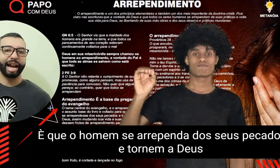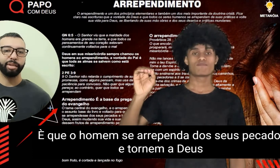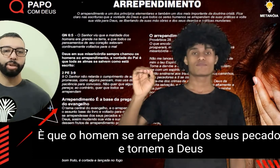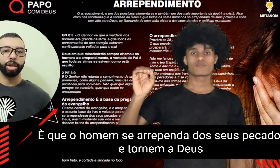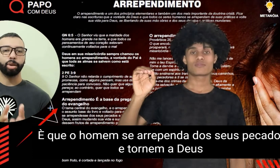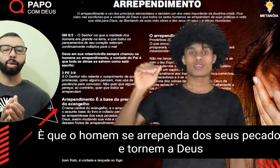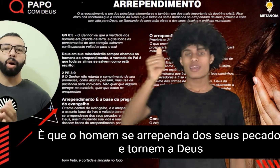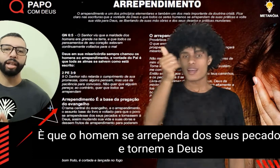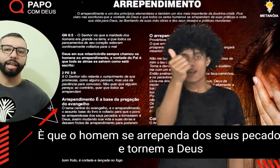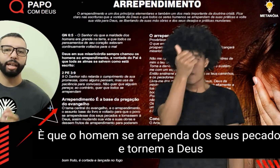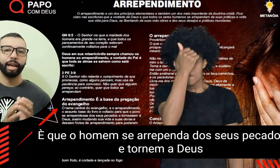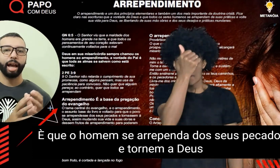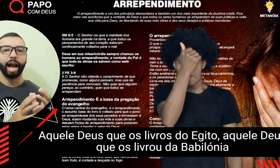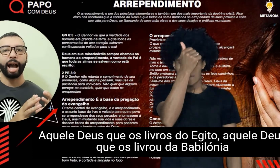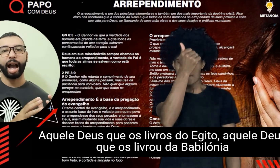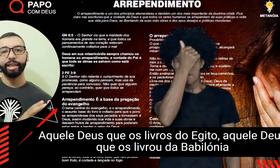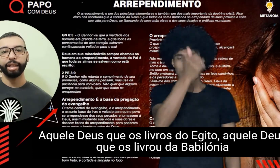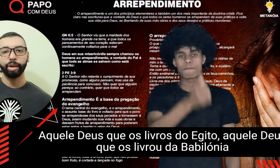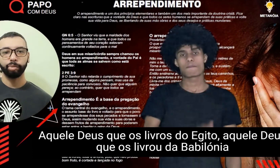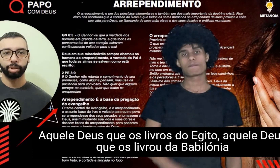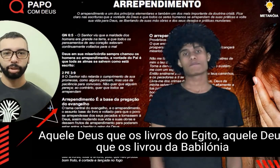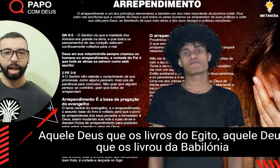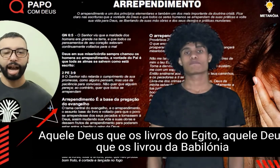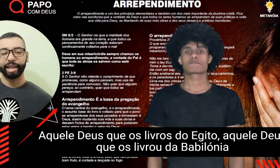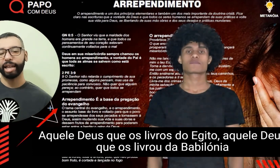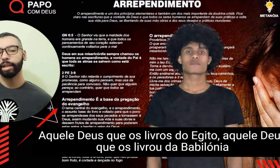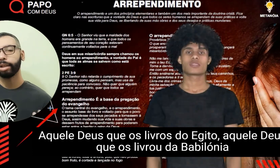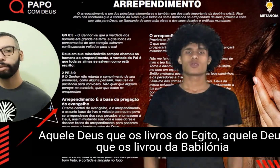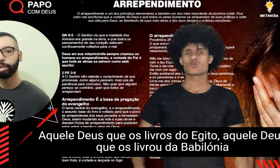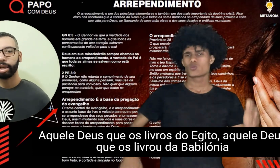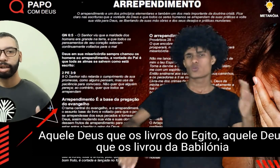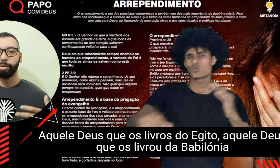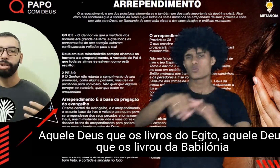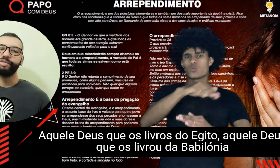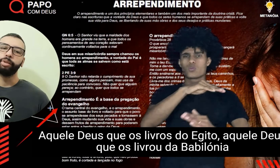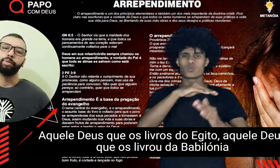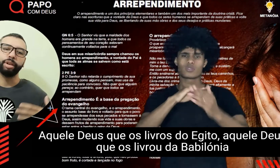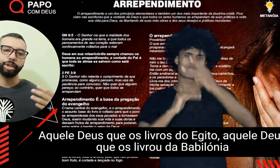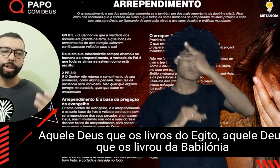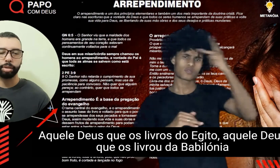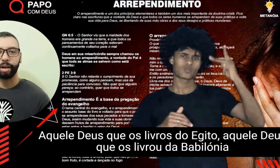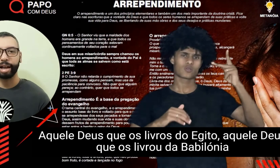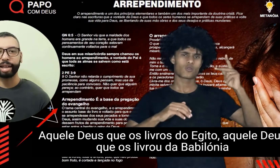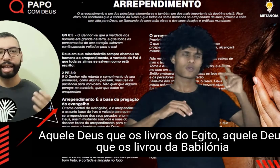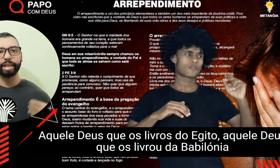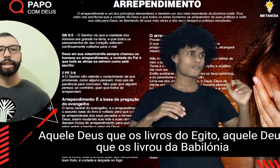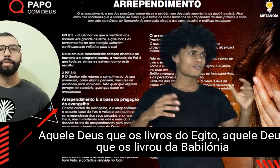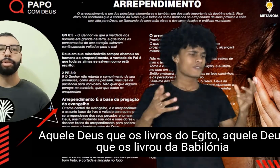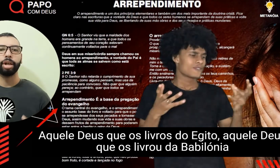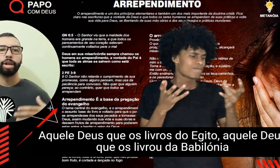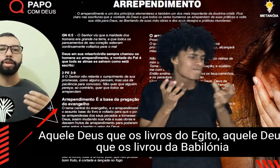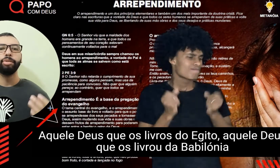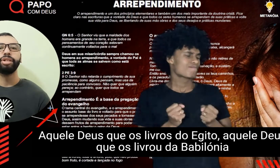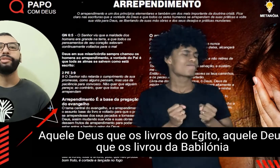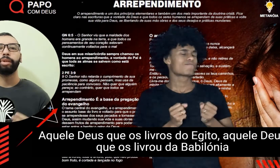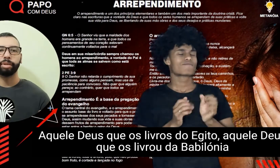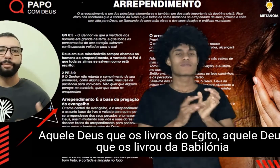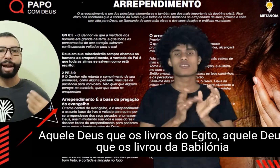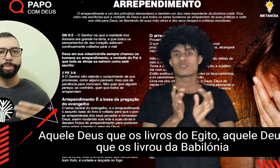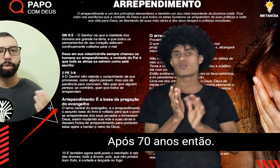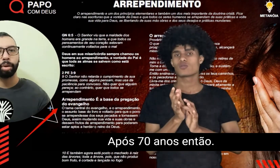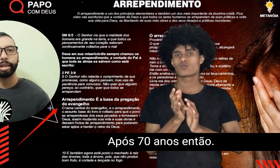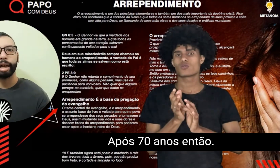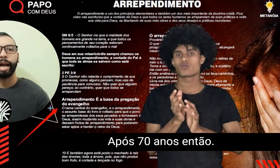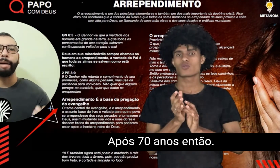seus pecados e tornem a Deus, aquele Deus que os livrou do Egito, aquele Deus que os livrou